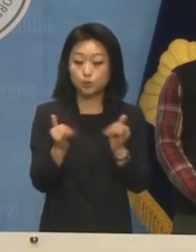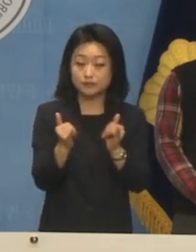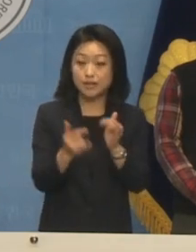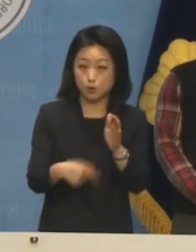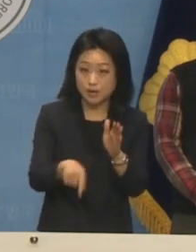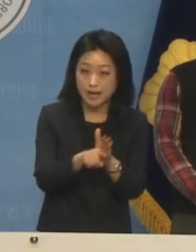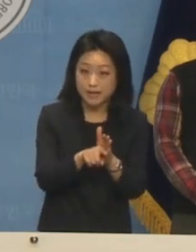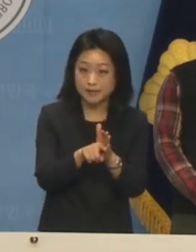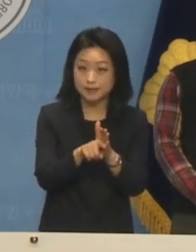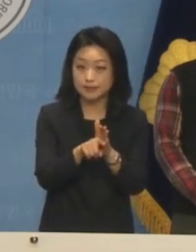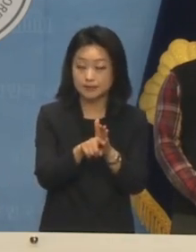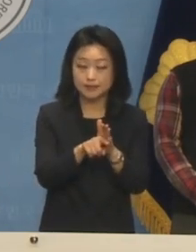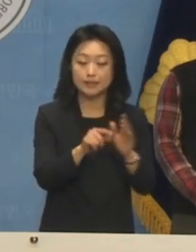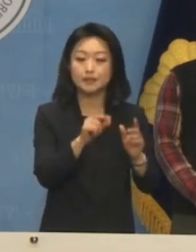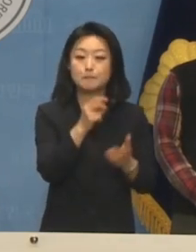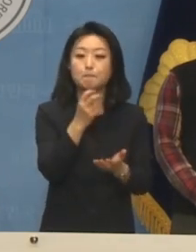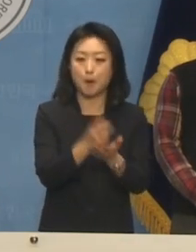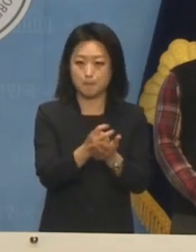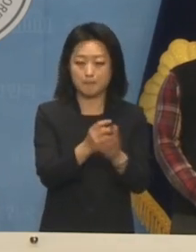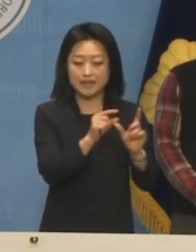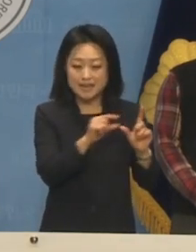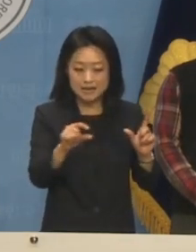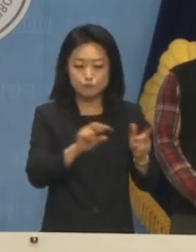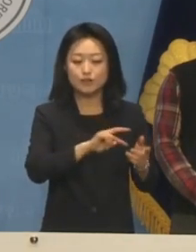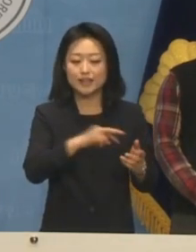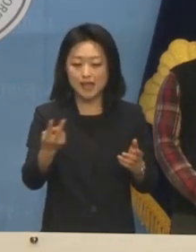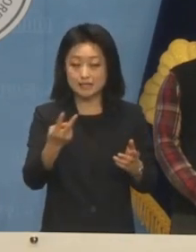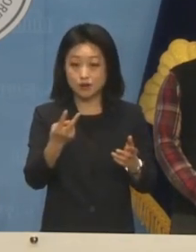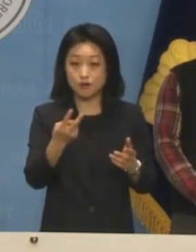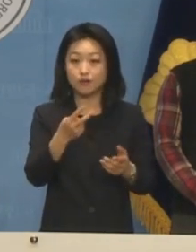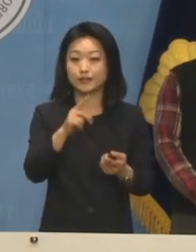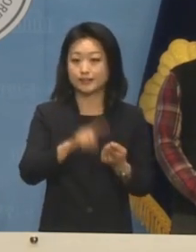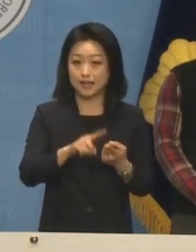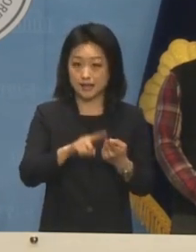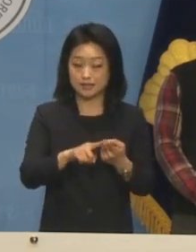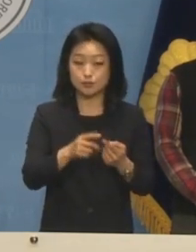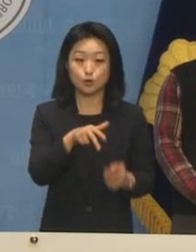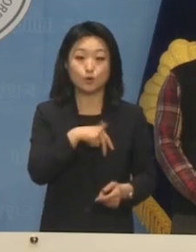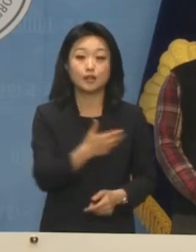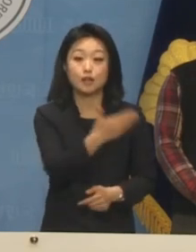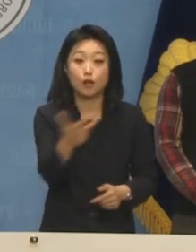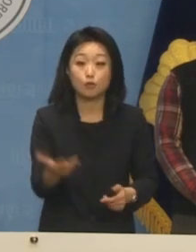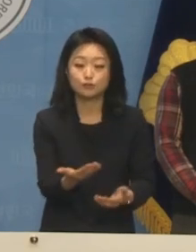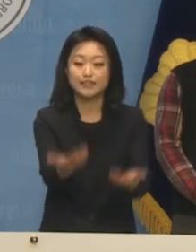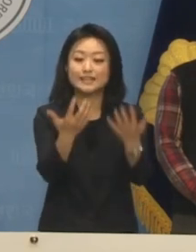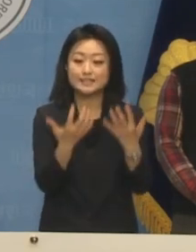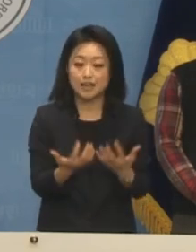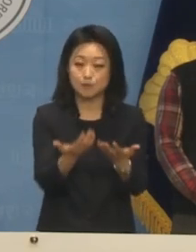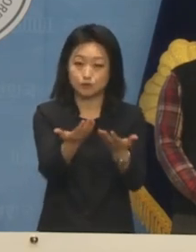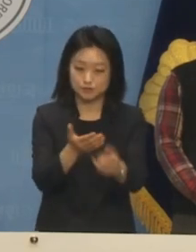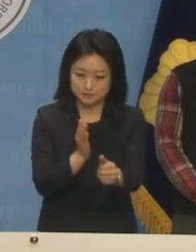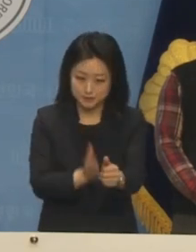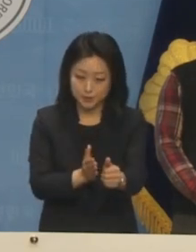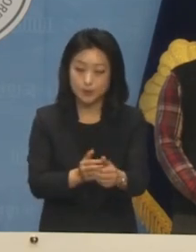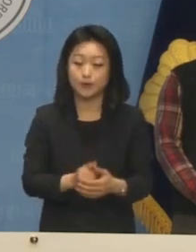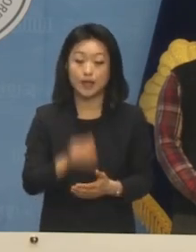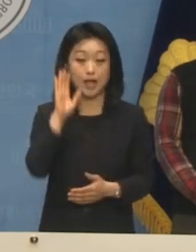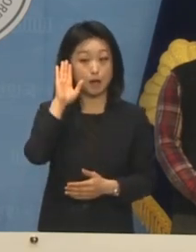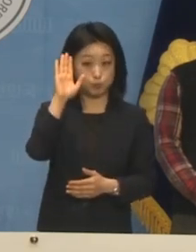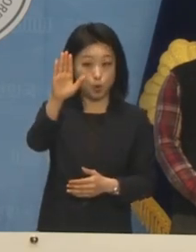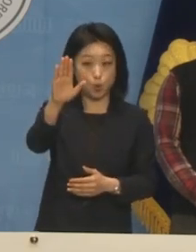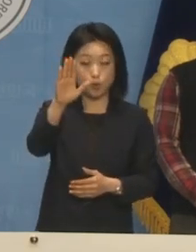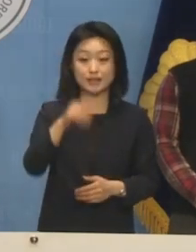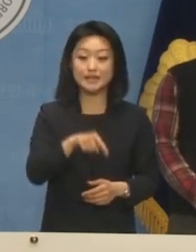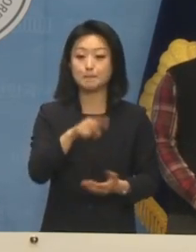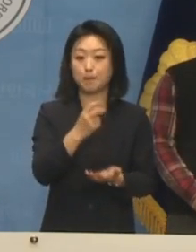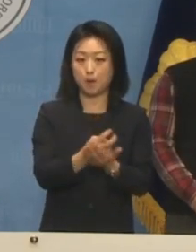이번 노동위원회법 일부 개정 법률안 공동 발의에 많은 의원들이 참여해 주실 것을 요청드립니다. 앞으로 저는